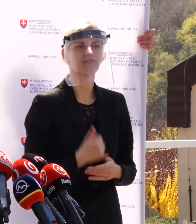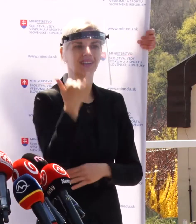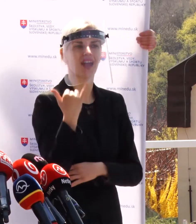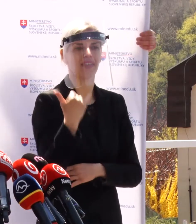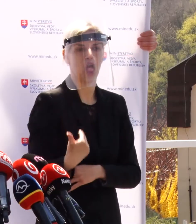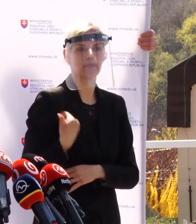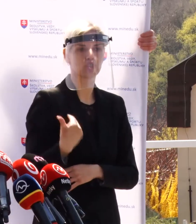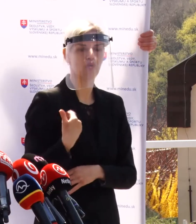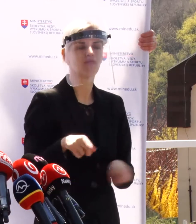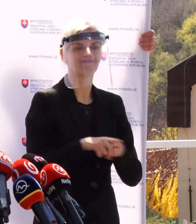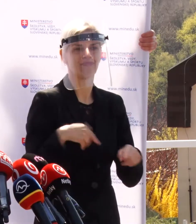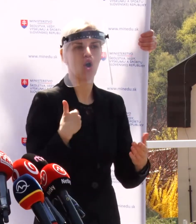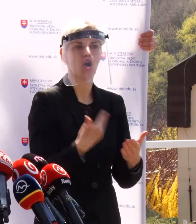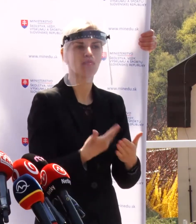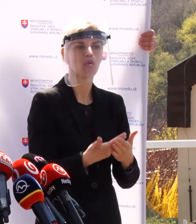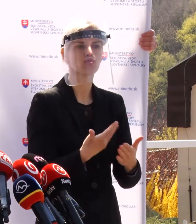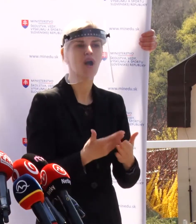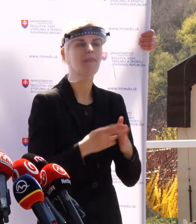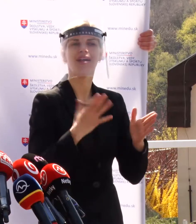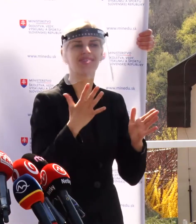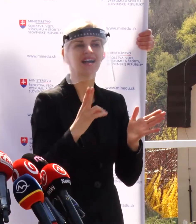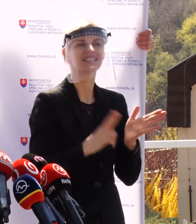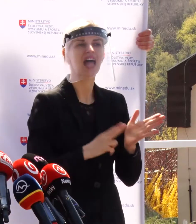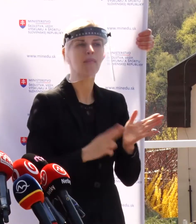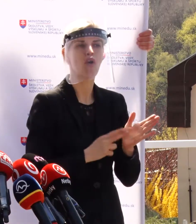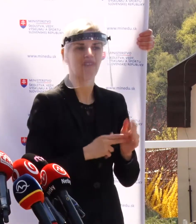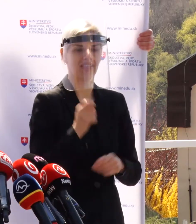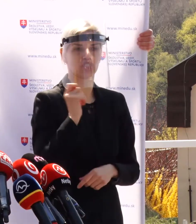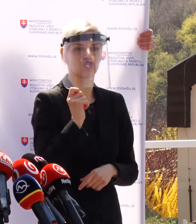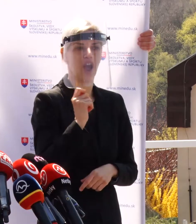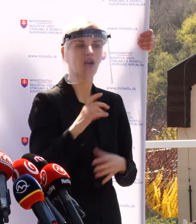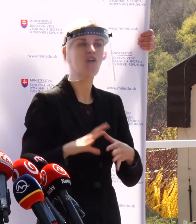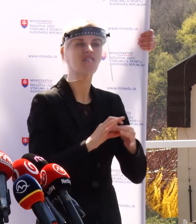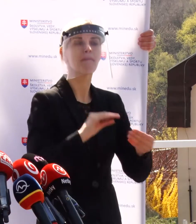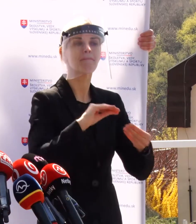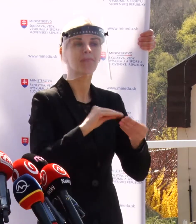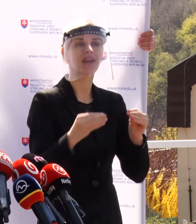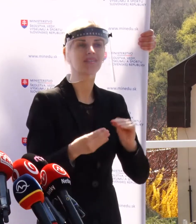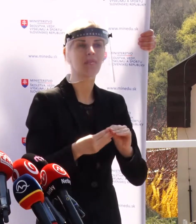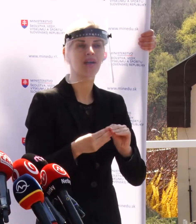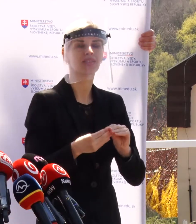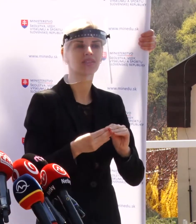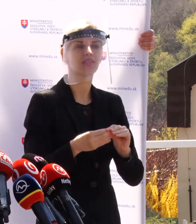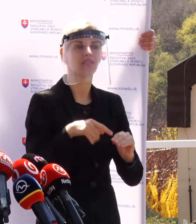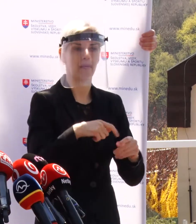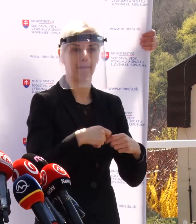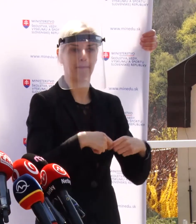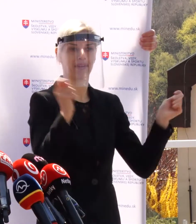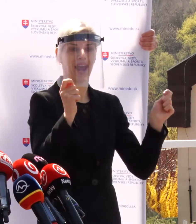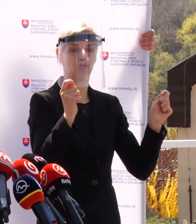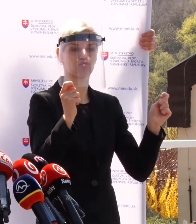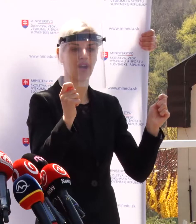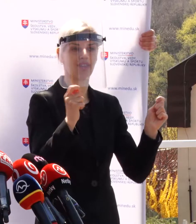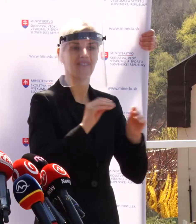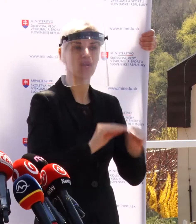Riaditeľom škôl zároveň odporúčame neklasifikovať u žiakov tie predmety, v ktorých v čase prerušeného vyučovania v školách nevedia naplniť